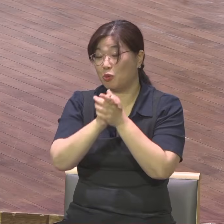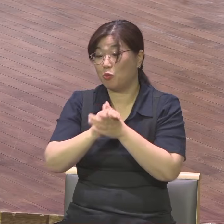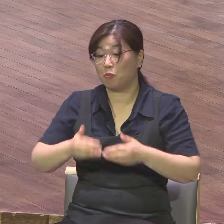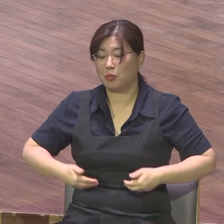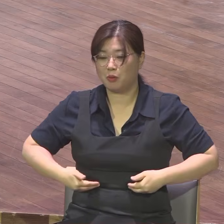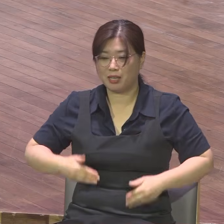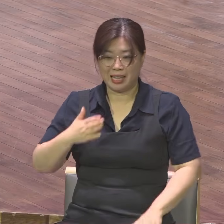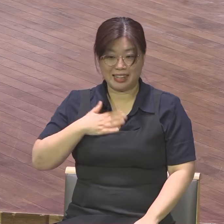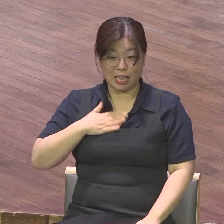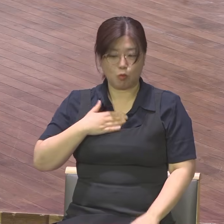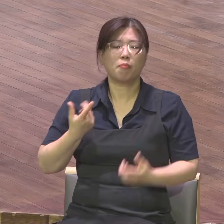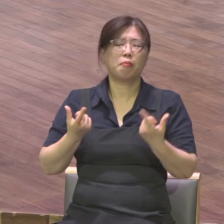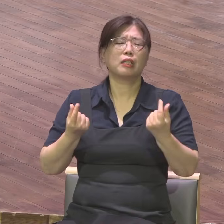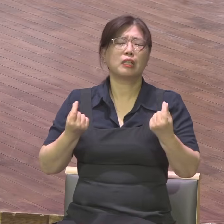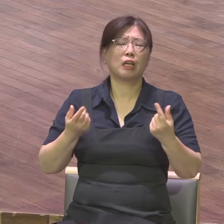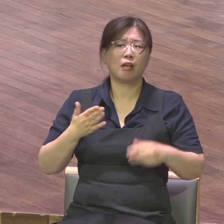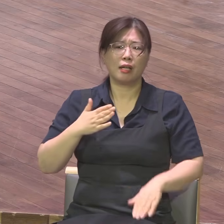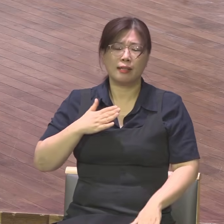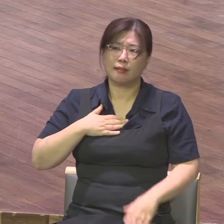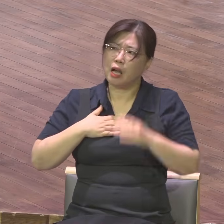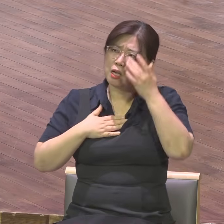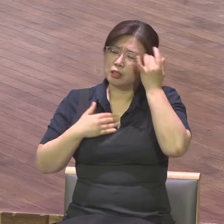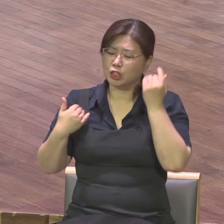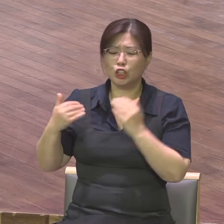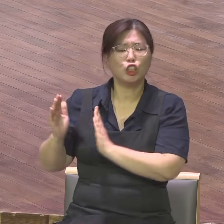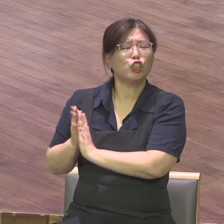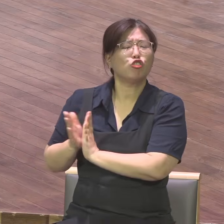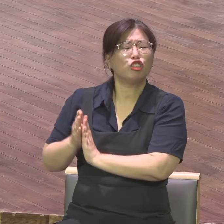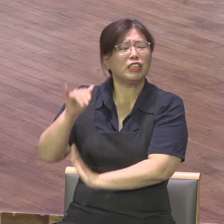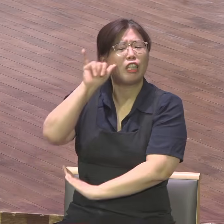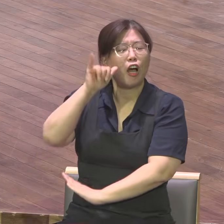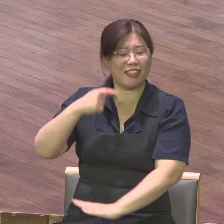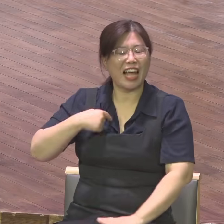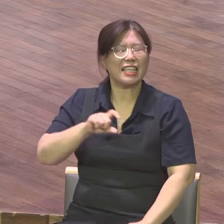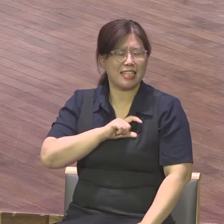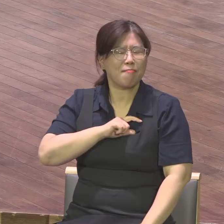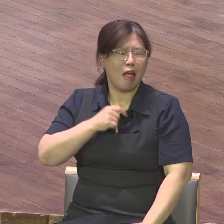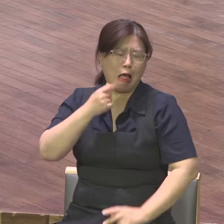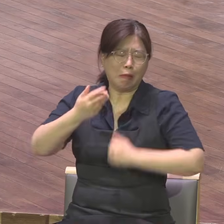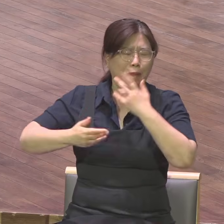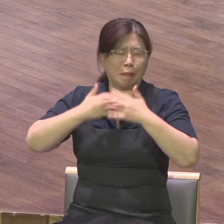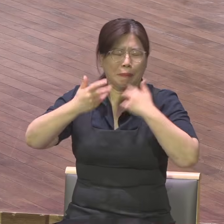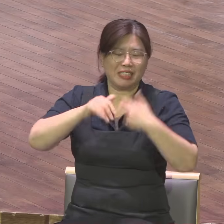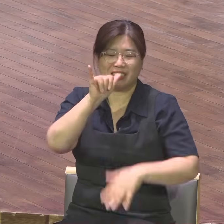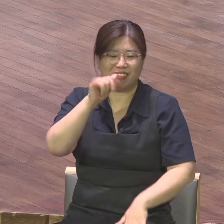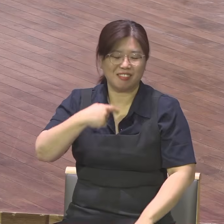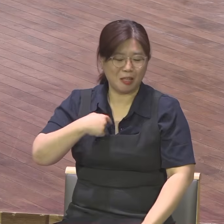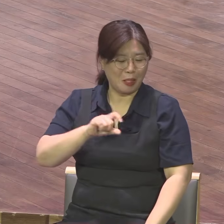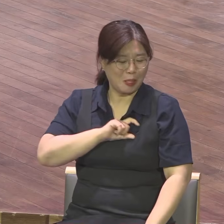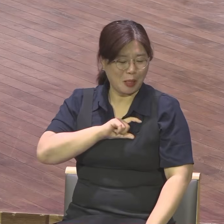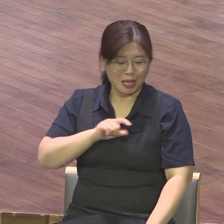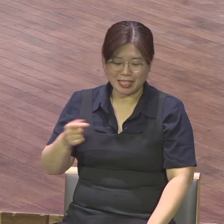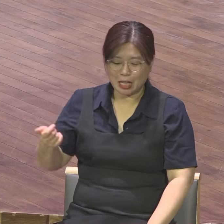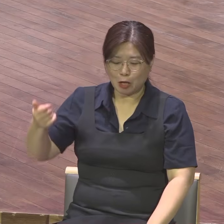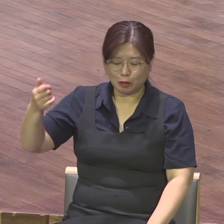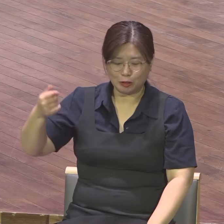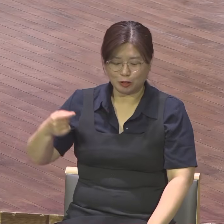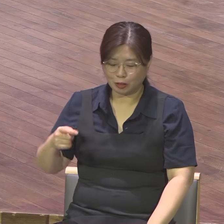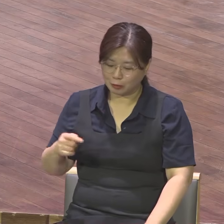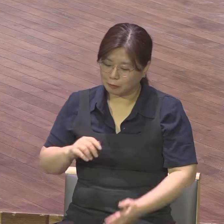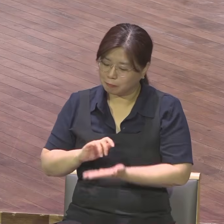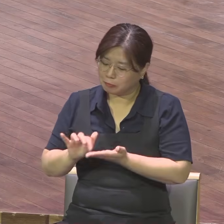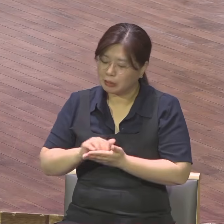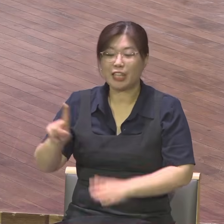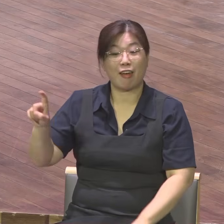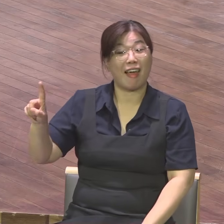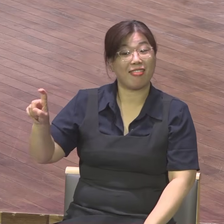친구들한테 기도했었어요. 조대호, 조광석, 손성희, 이만국, 김만금, 김호수, 김규일, 유승배, 송덕다, 이봉무, 박인환 이 11명을 위해